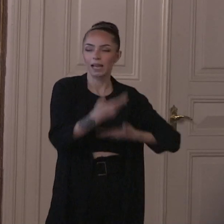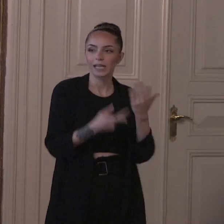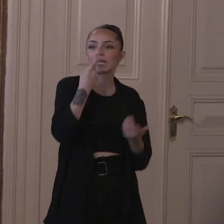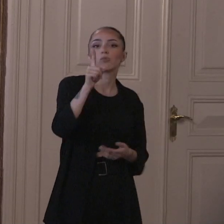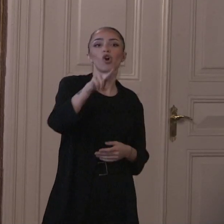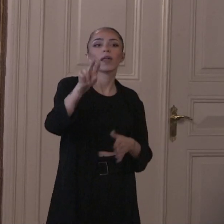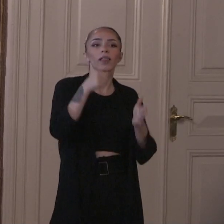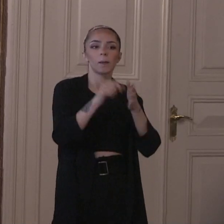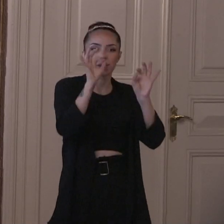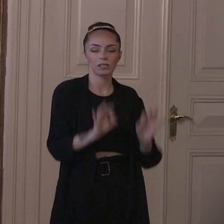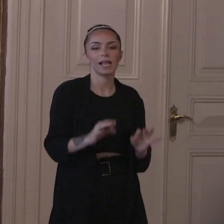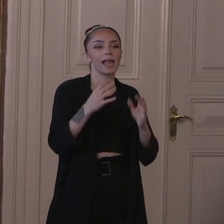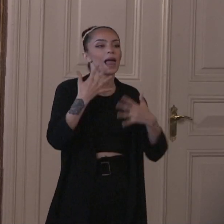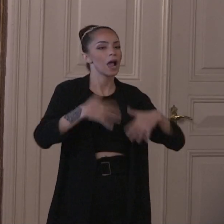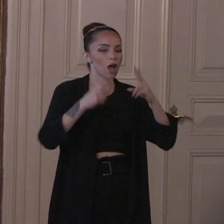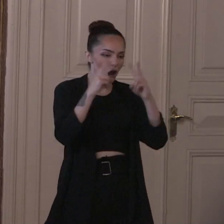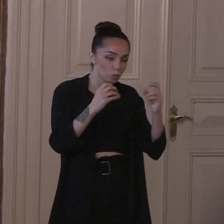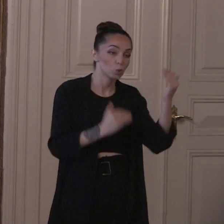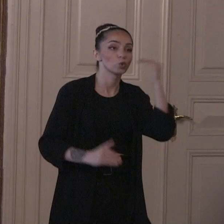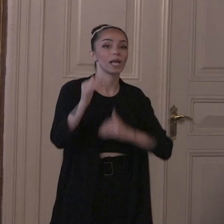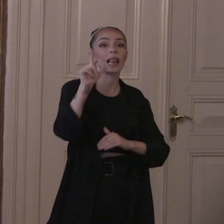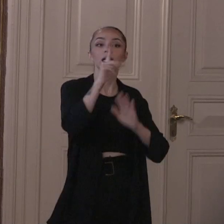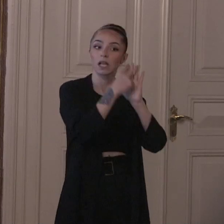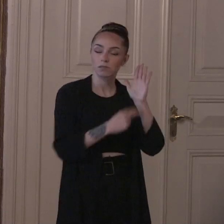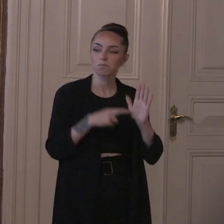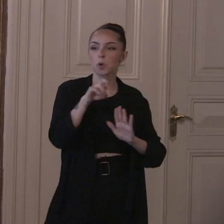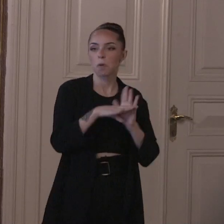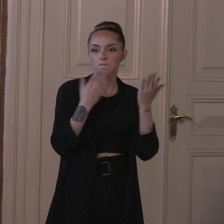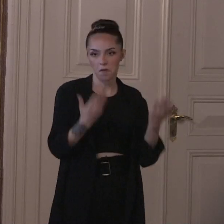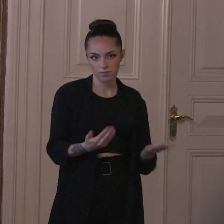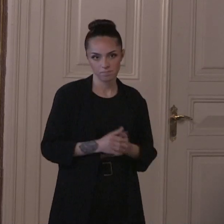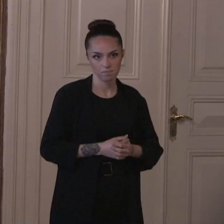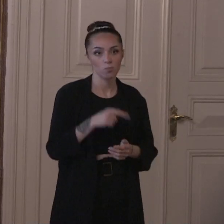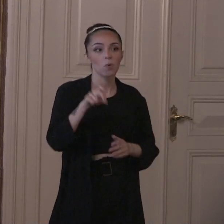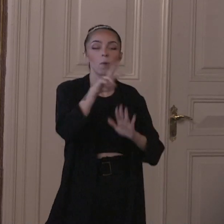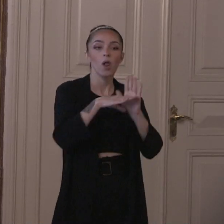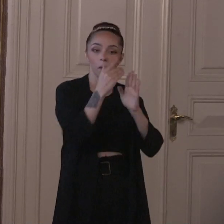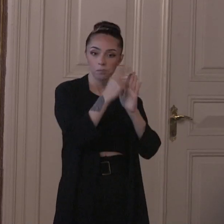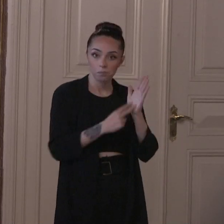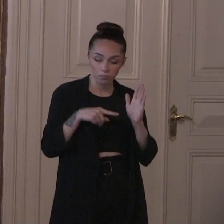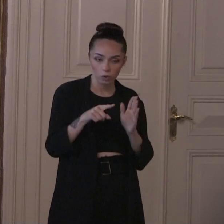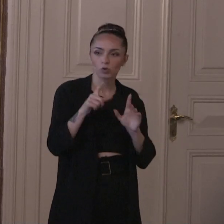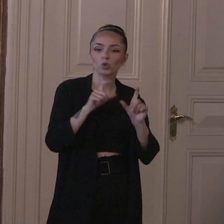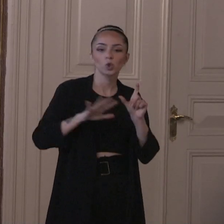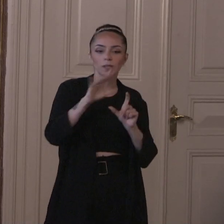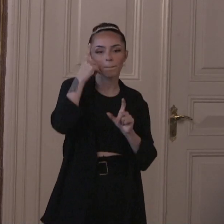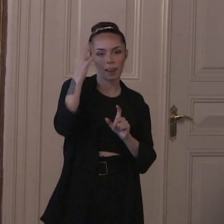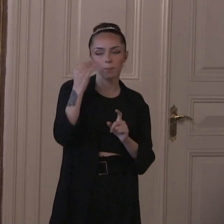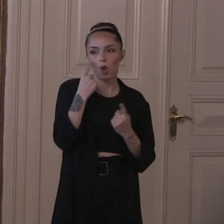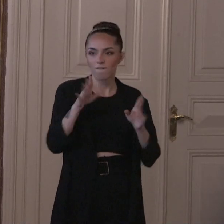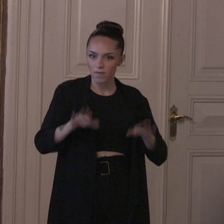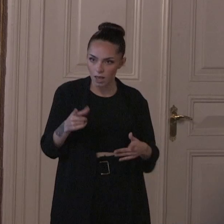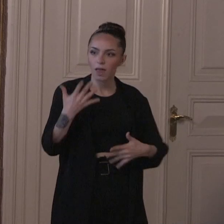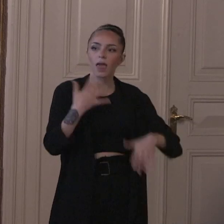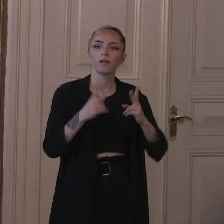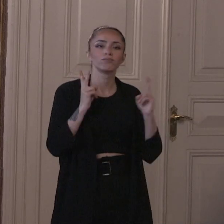başlayan Engellilik Araştırmaları Yüksek Lisans Programı'dır. Bu program Sosyal Bilimler Enstitüsü çatısı altında engelliliği